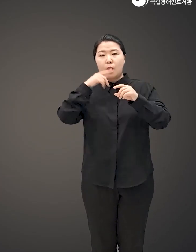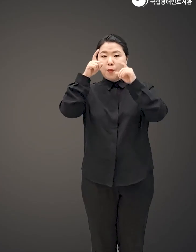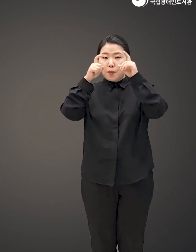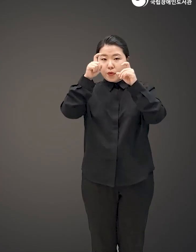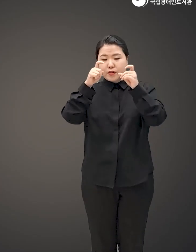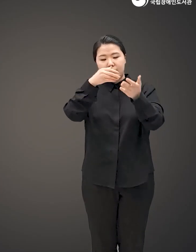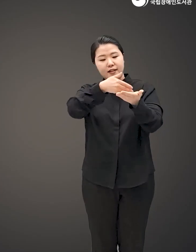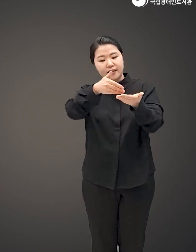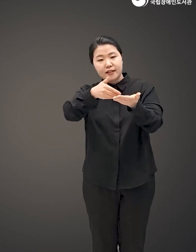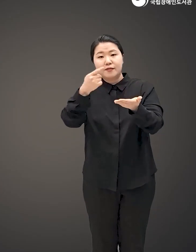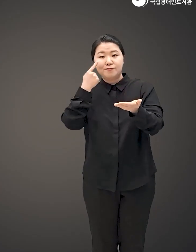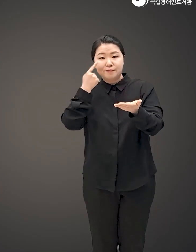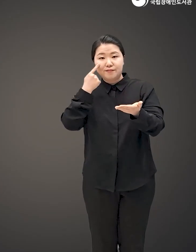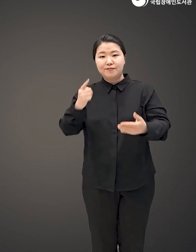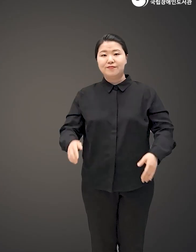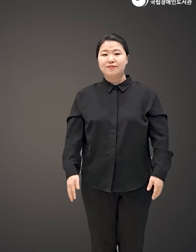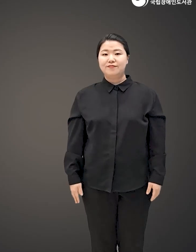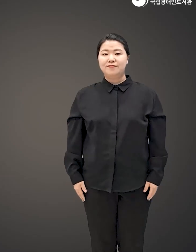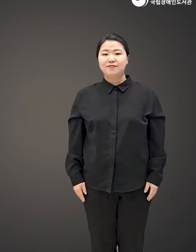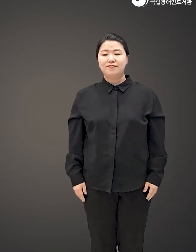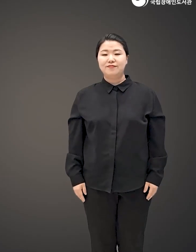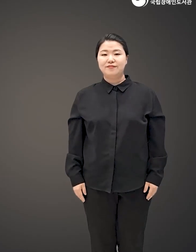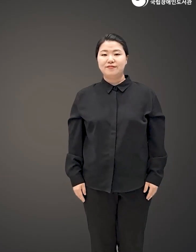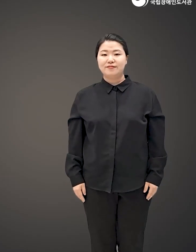감정을 만들어 보아요.